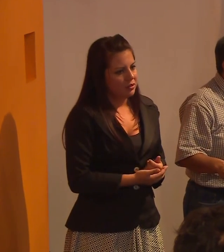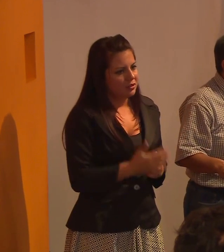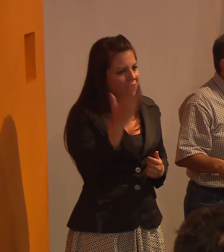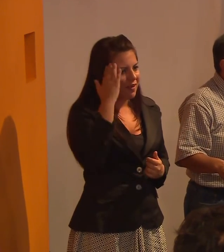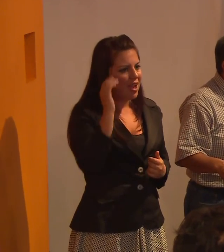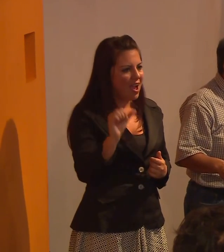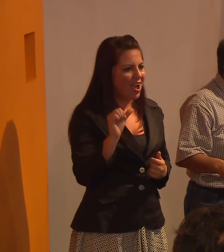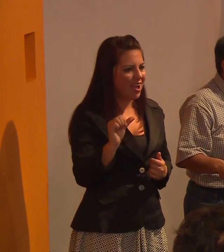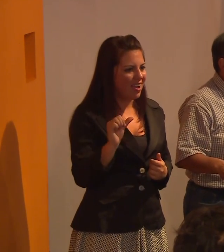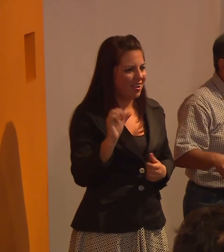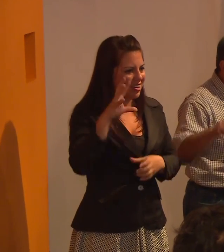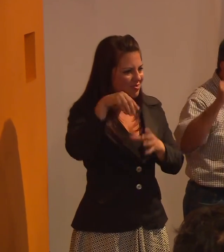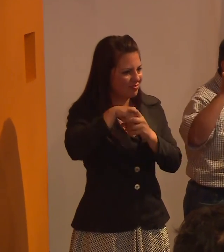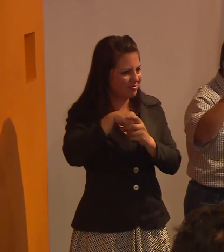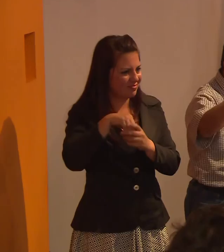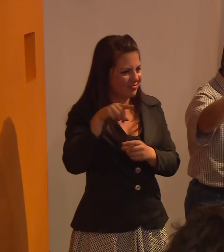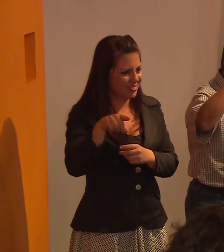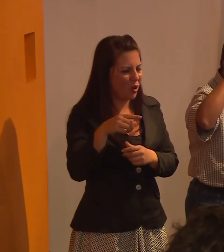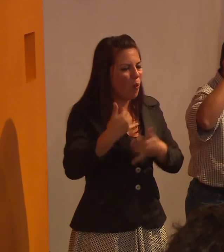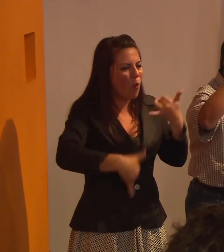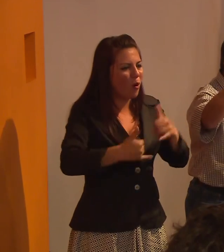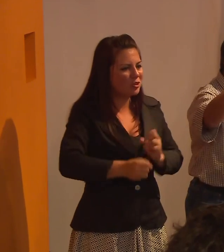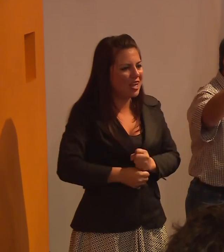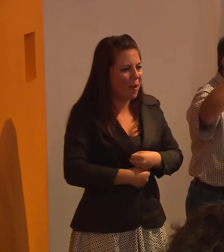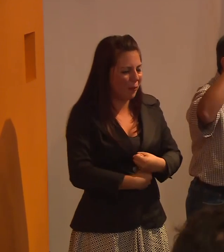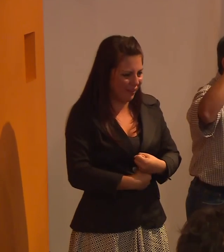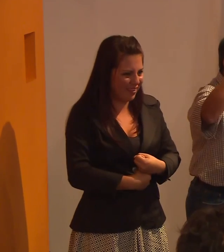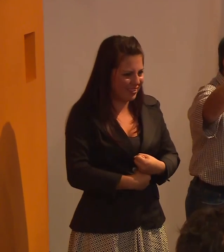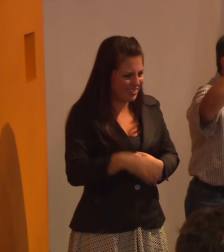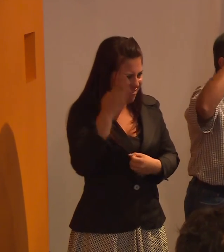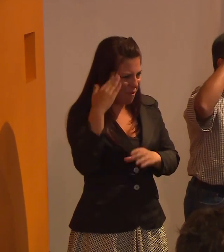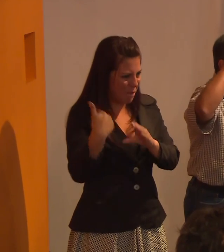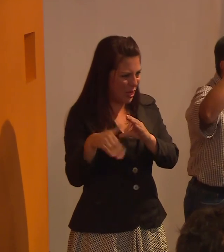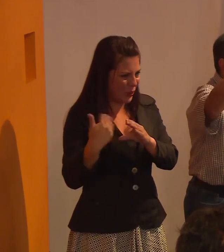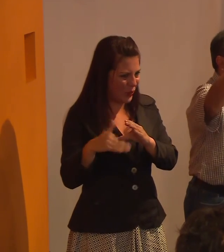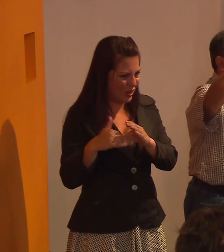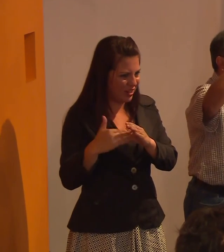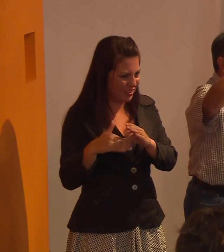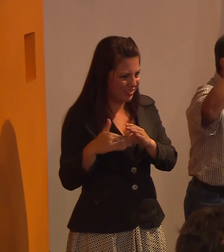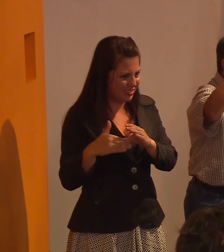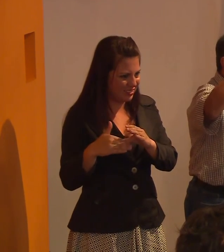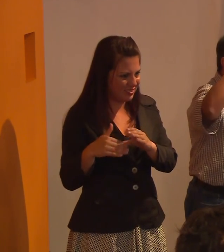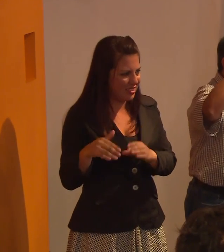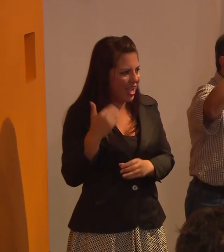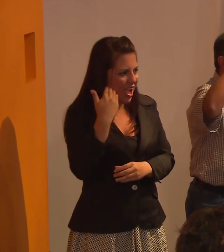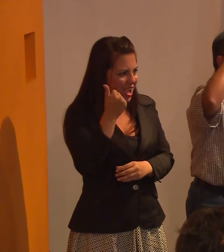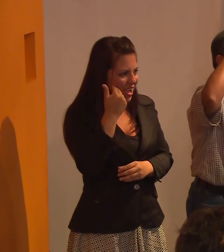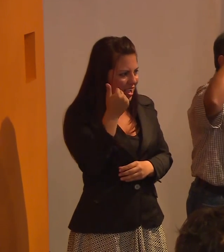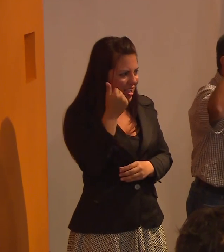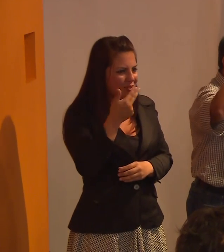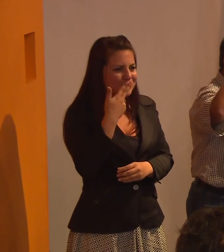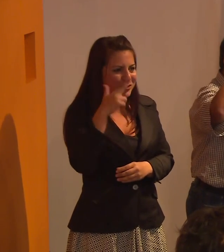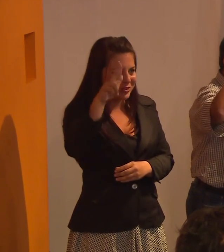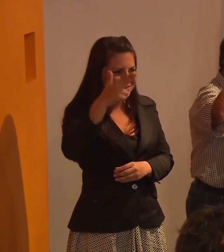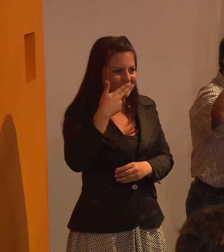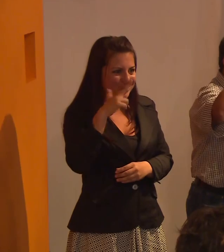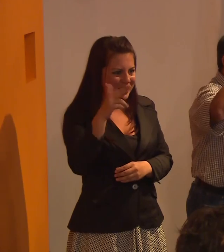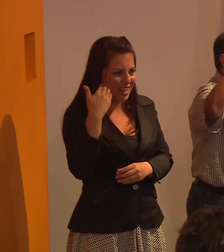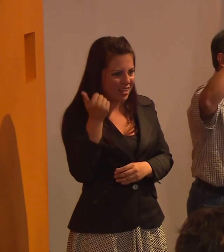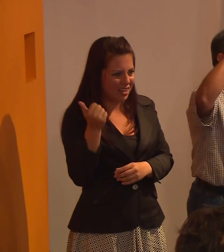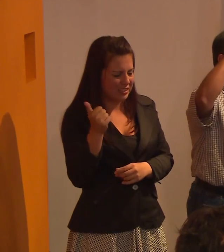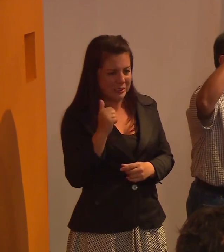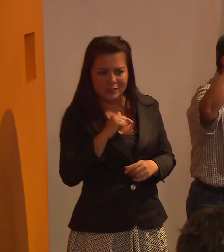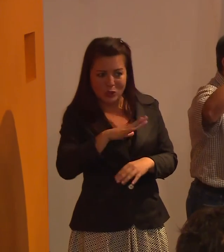Juegos del Hambre, Katniss, hay que apuntar todas las armas contra Sahón, todas las armas contra el